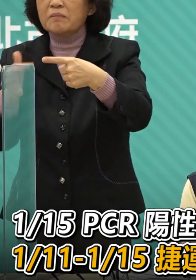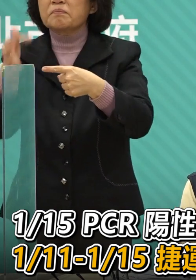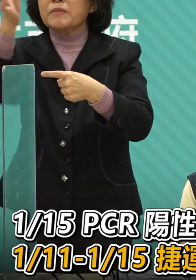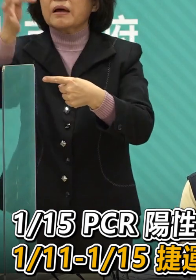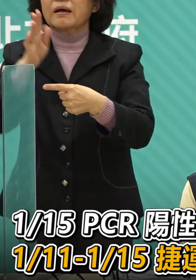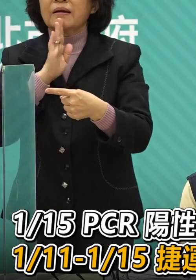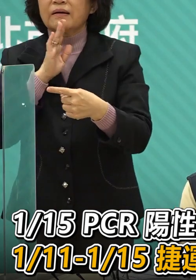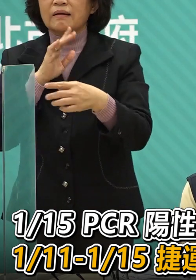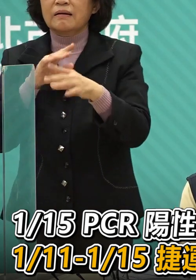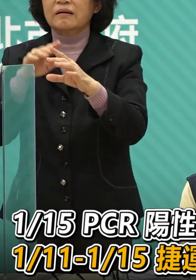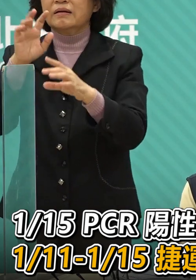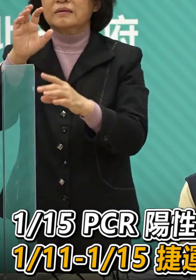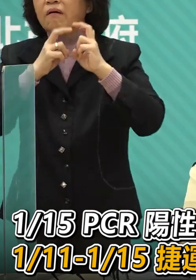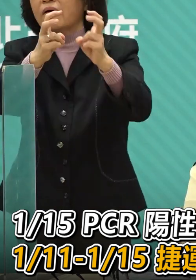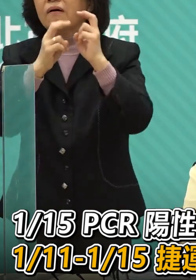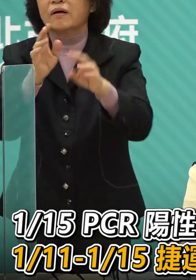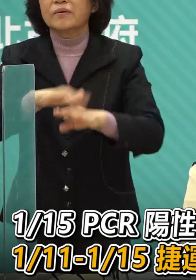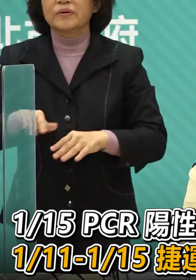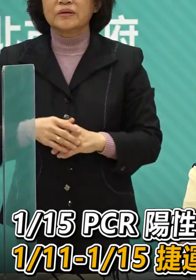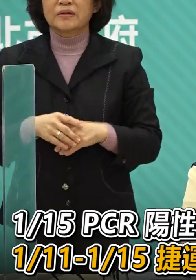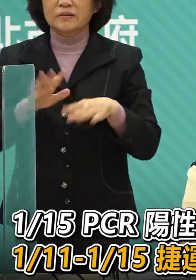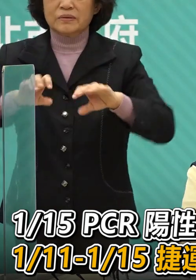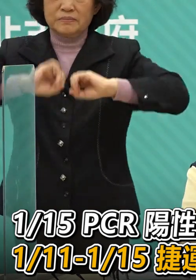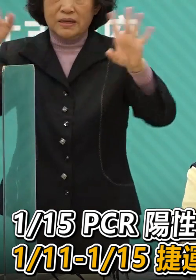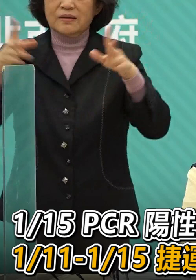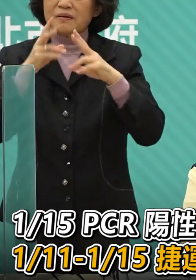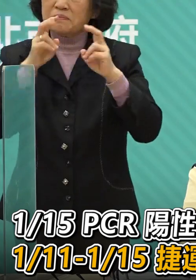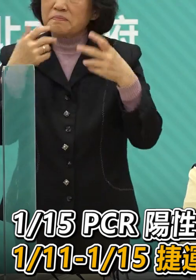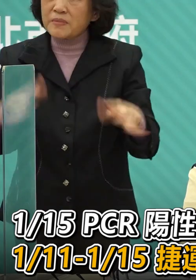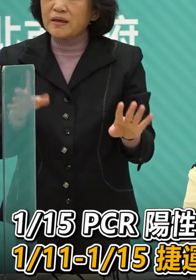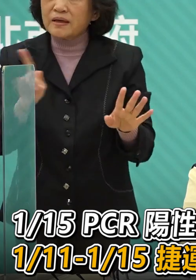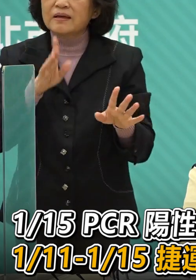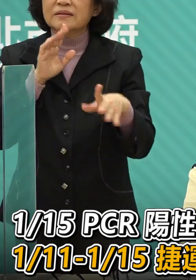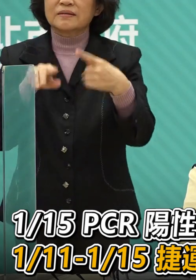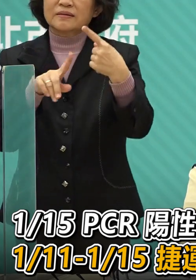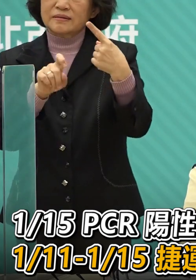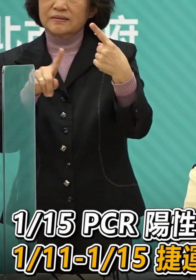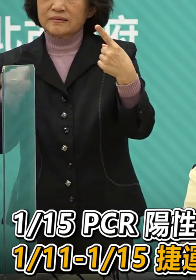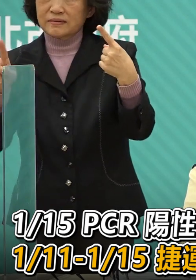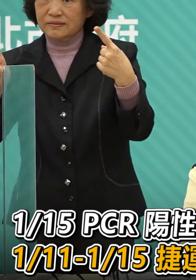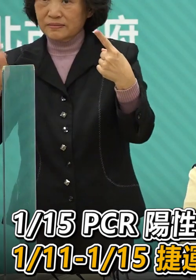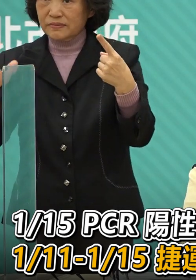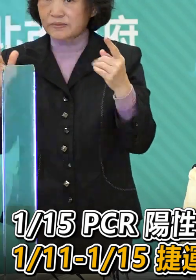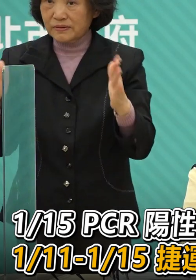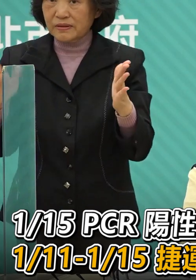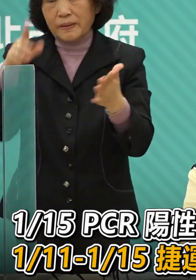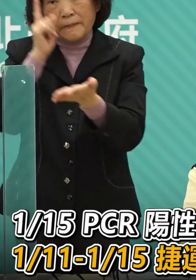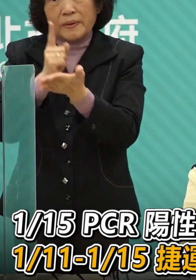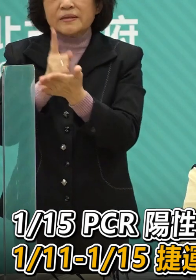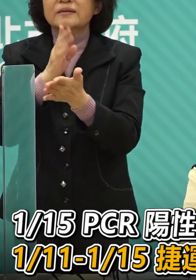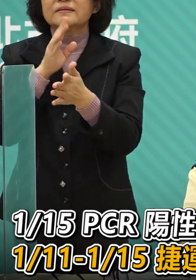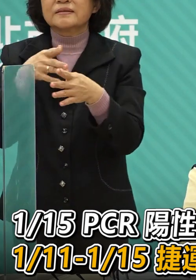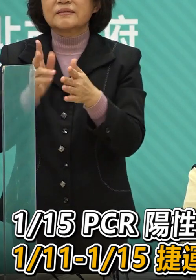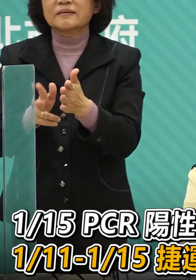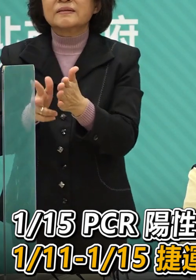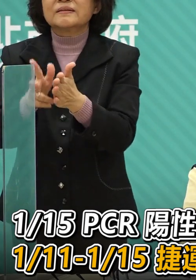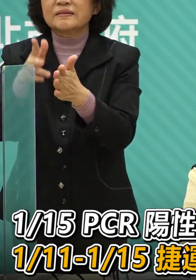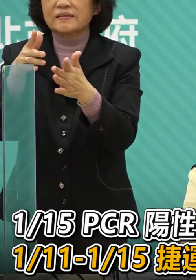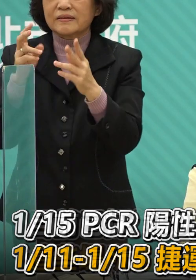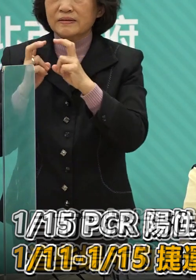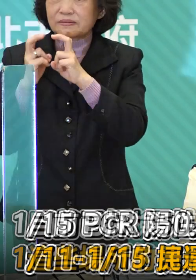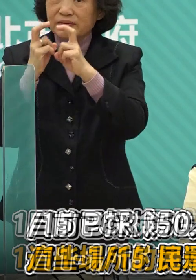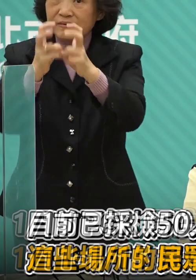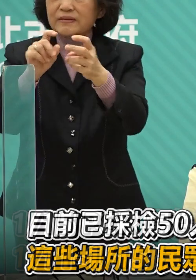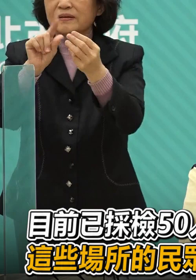现21的 CT 值。今天公布她的足迹，就是她从1月11到15号每天都会从捷运台北车站到